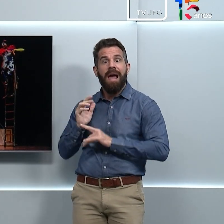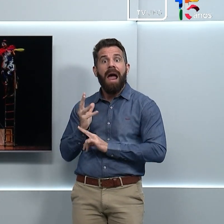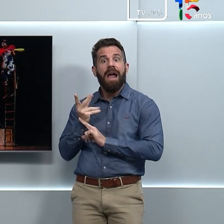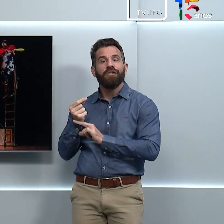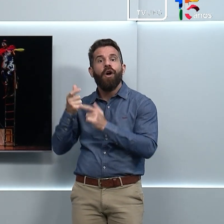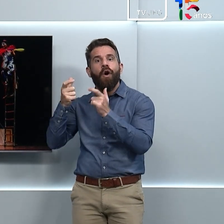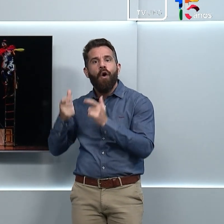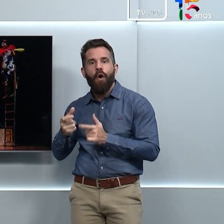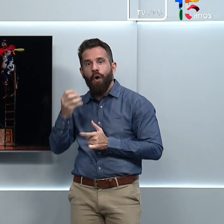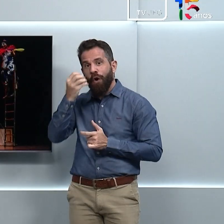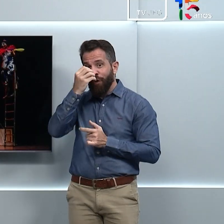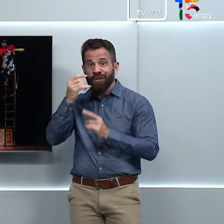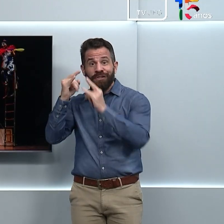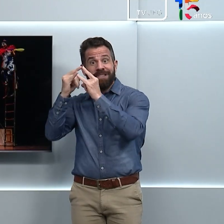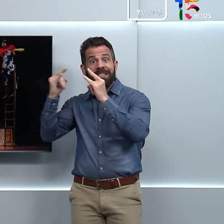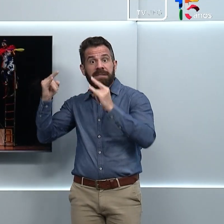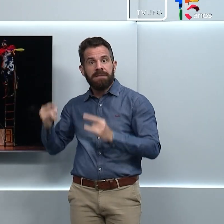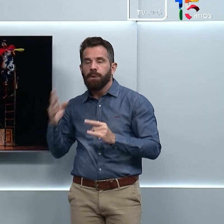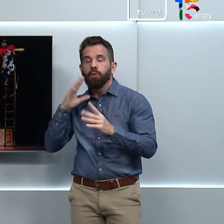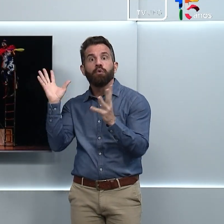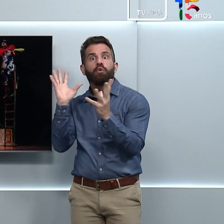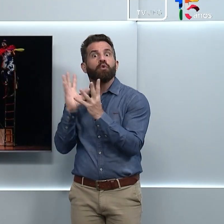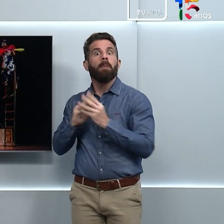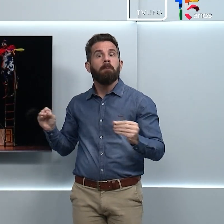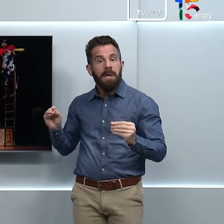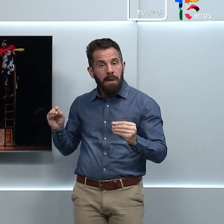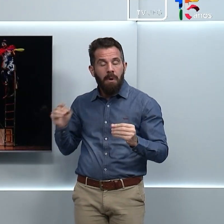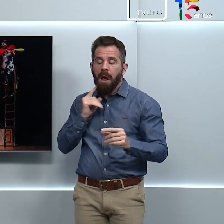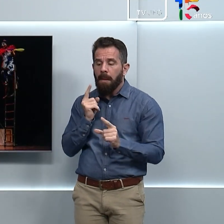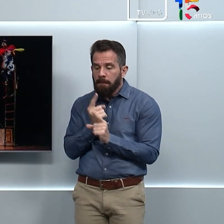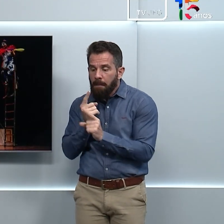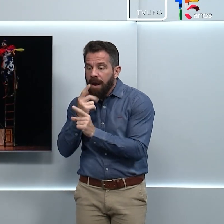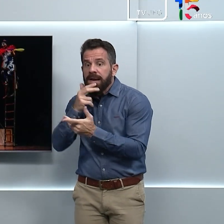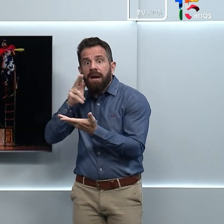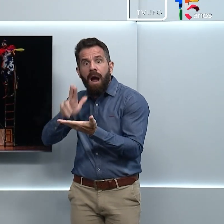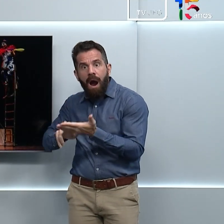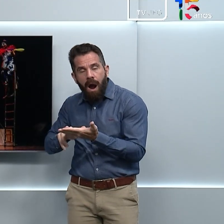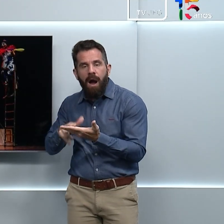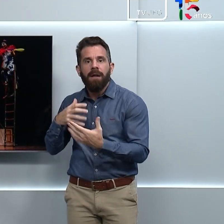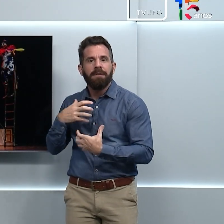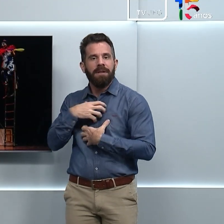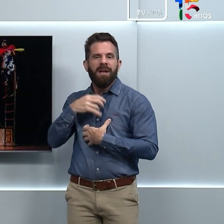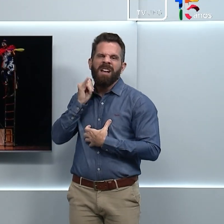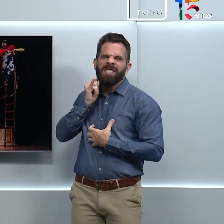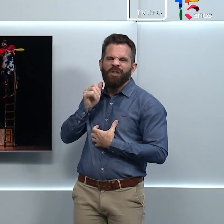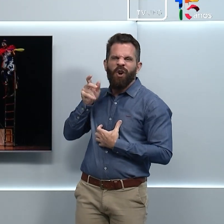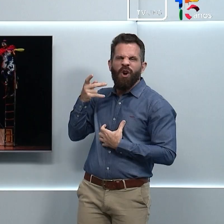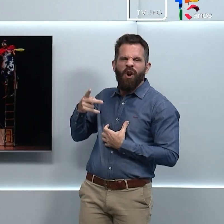misteriosamente. Em Anápolis, a companhia apresenta o trabalho no Teatro Municipal da